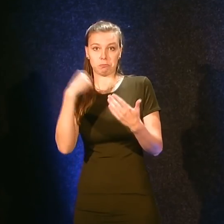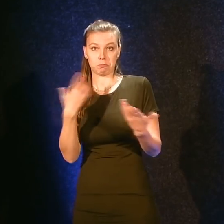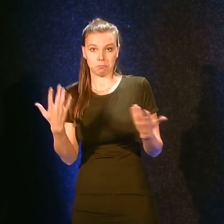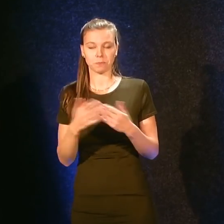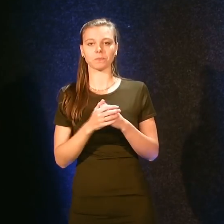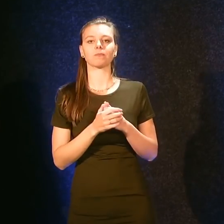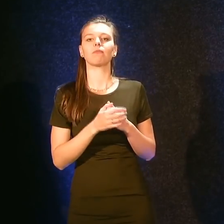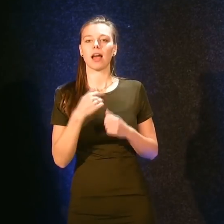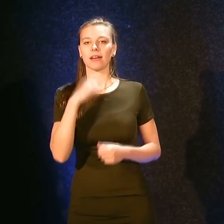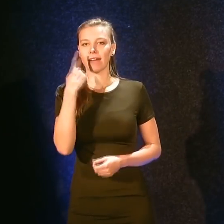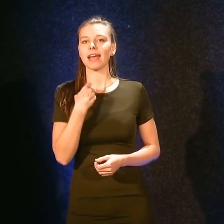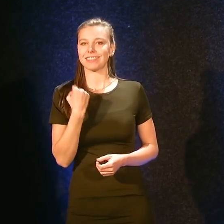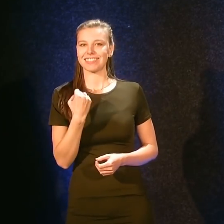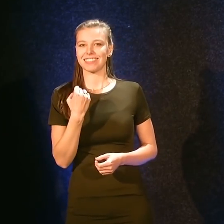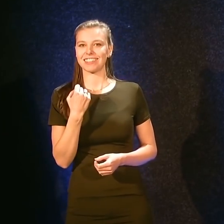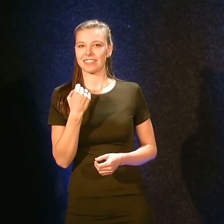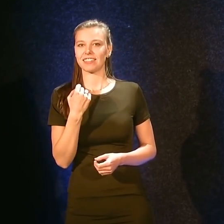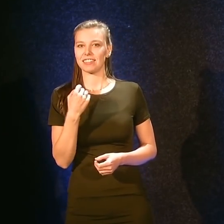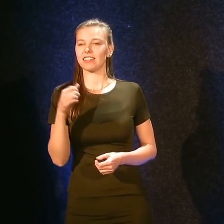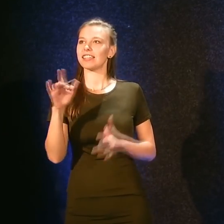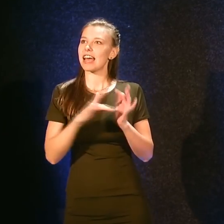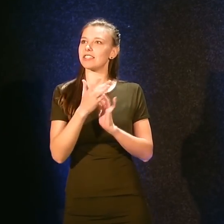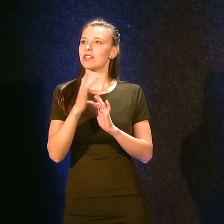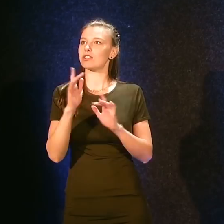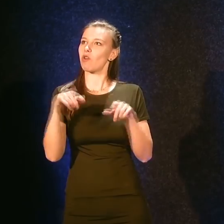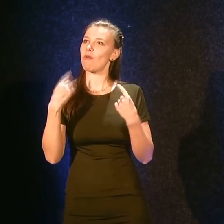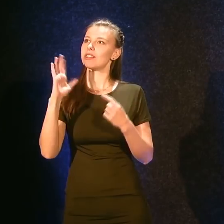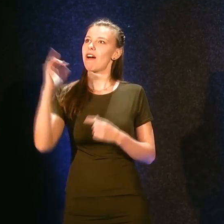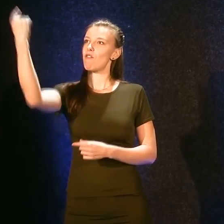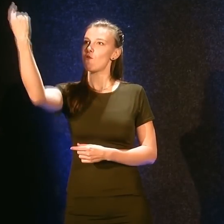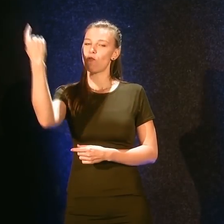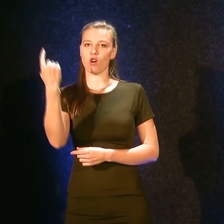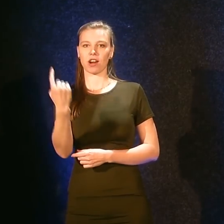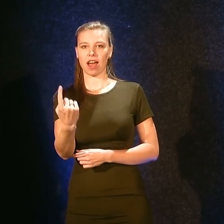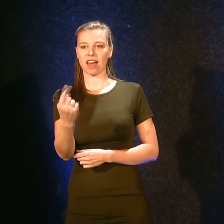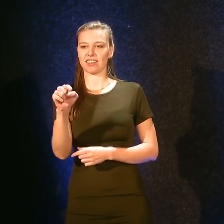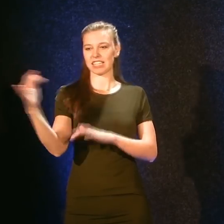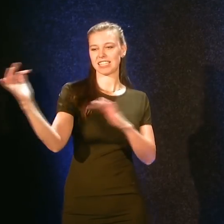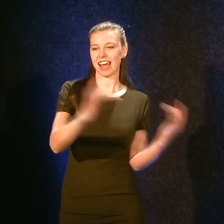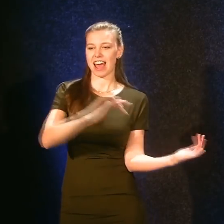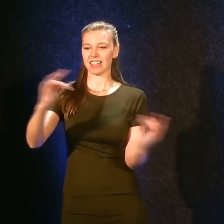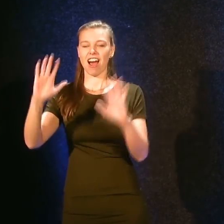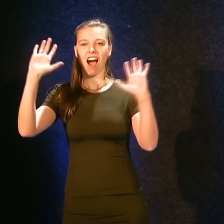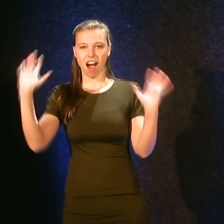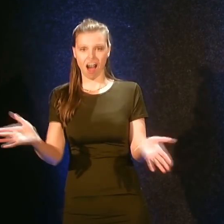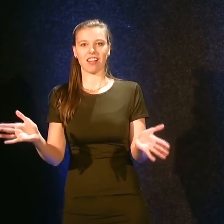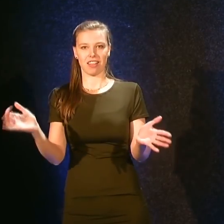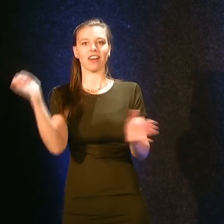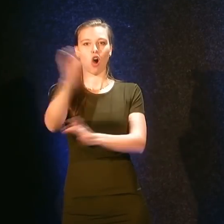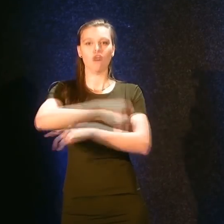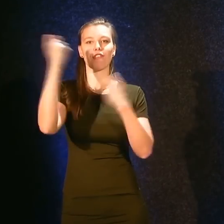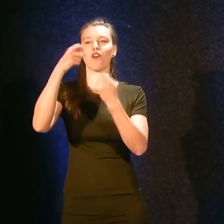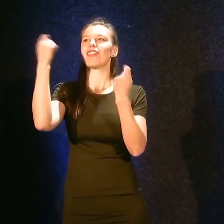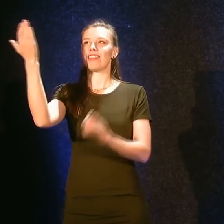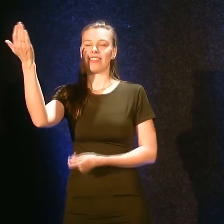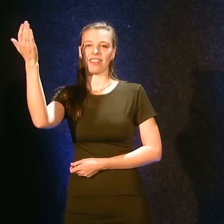wat ik weet. Jezus is ons voorgegaan. Hij heeft de strijd gestreden. En hij heeft het